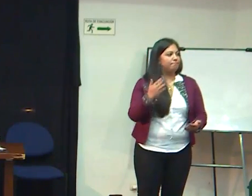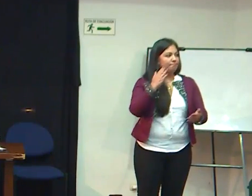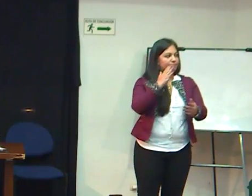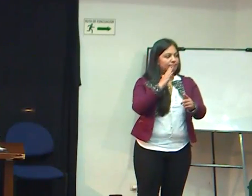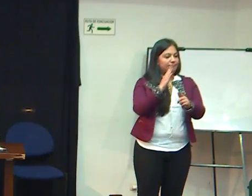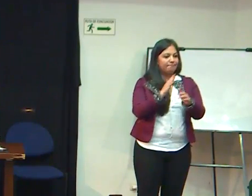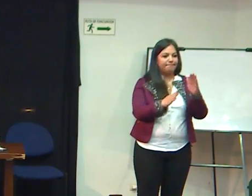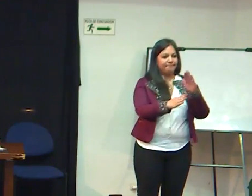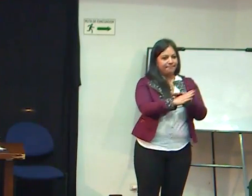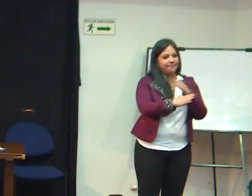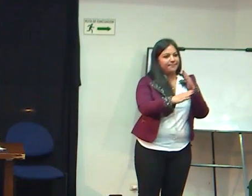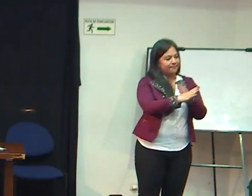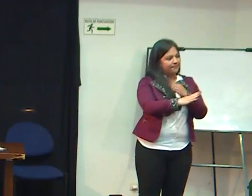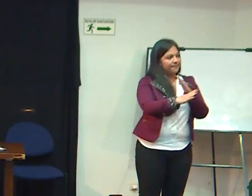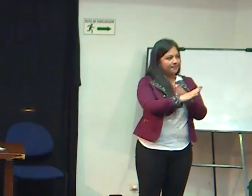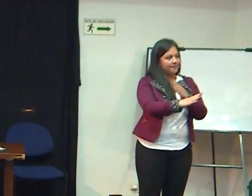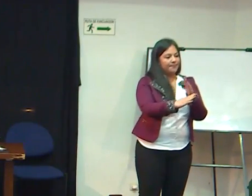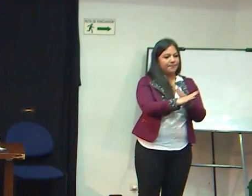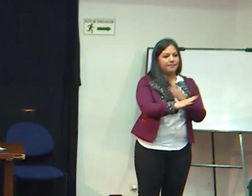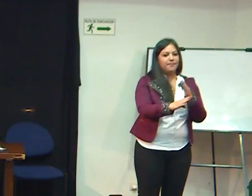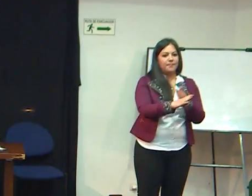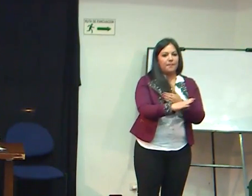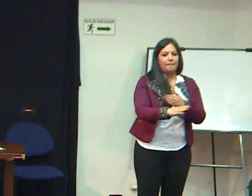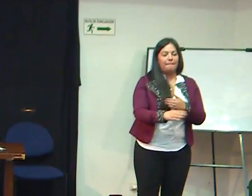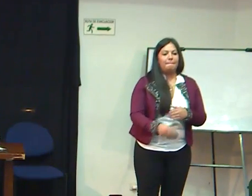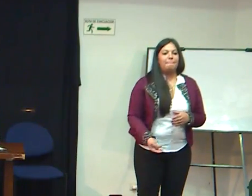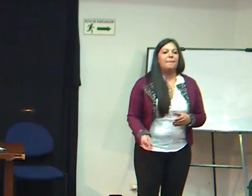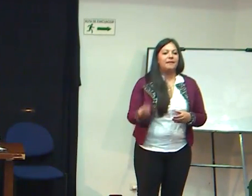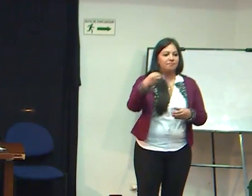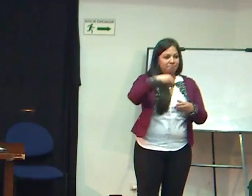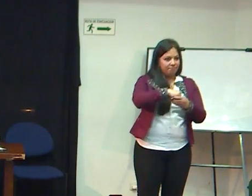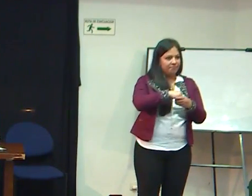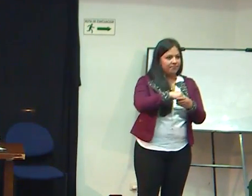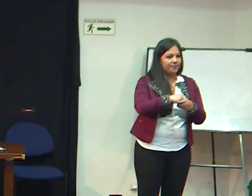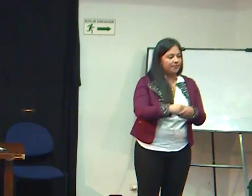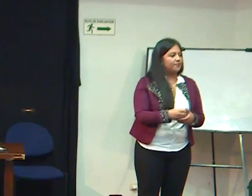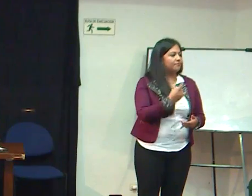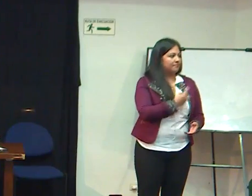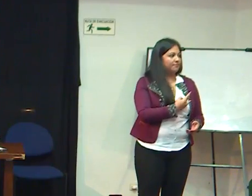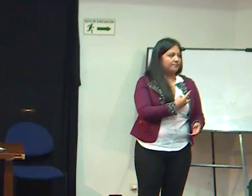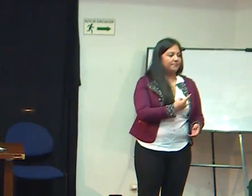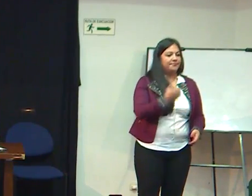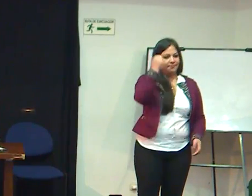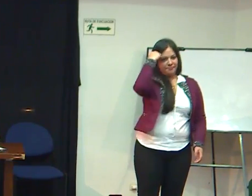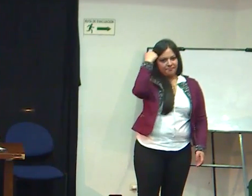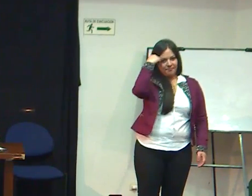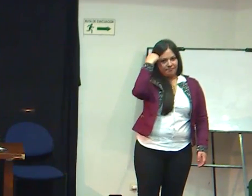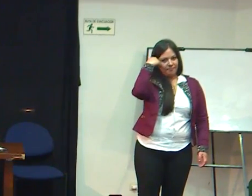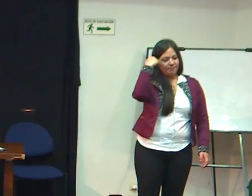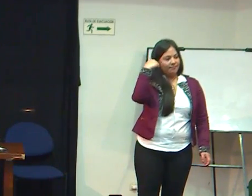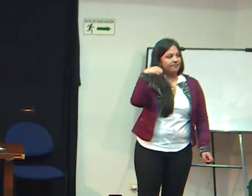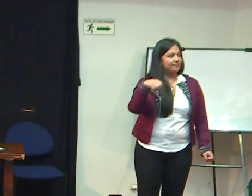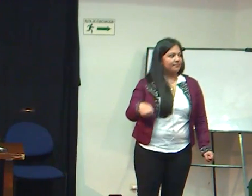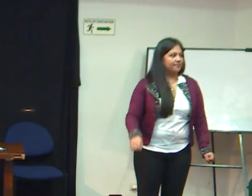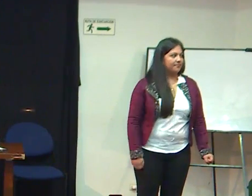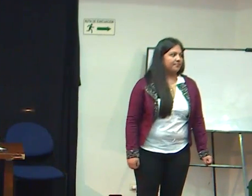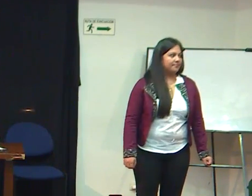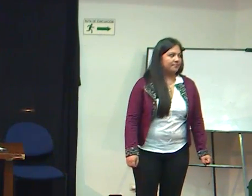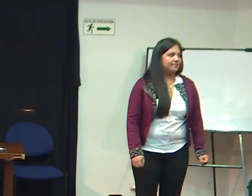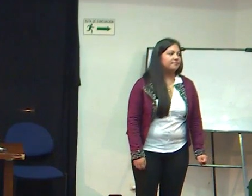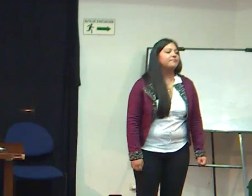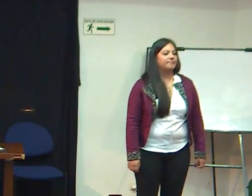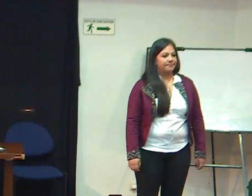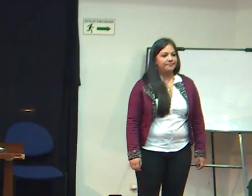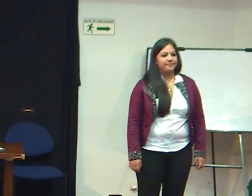Y es la participación de ustedes en las marchas de las problemáticas de la